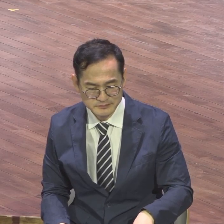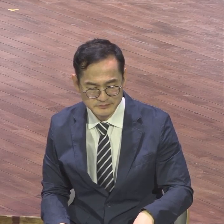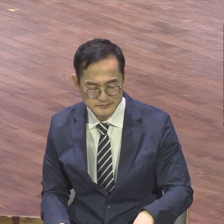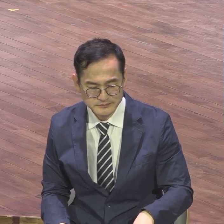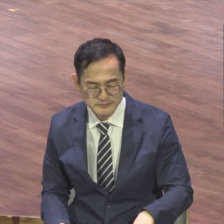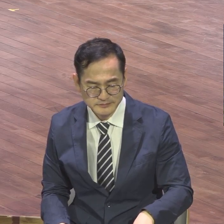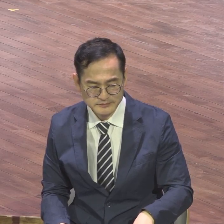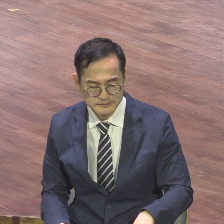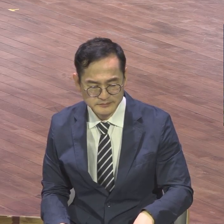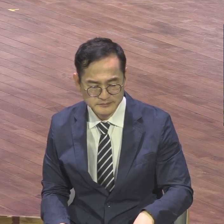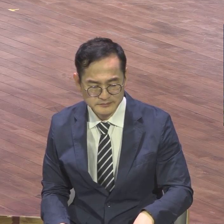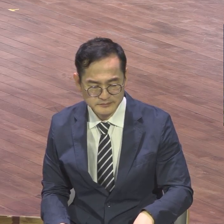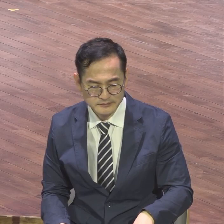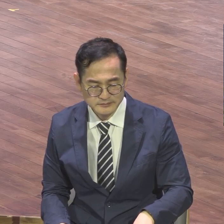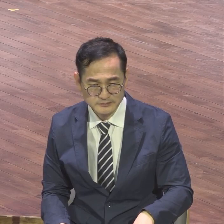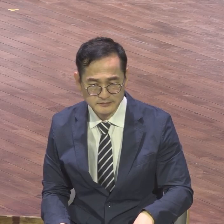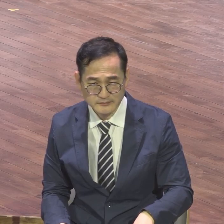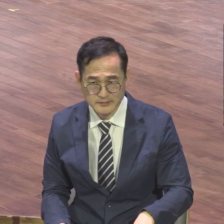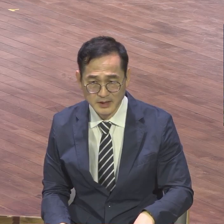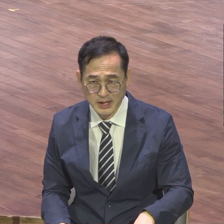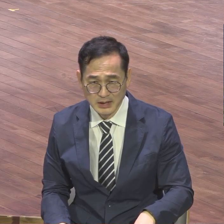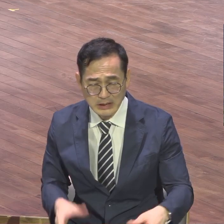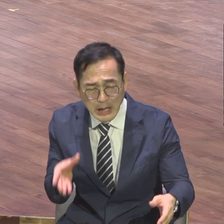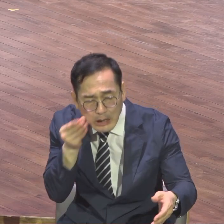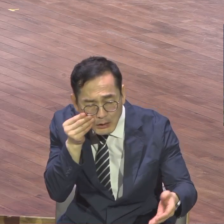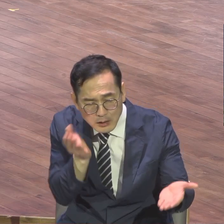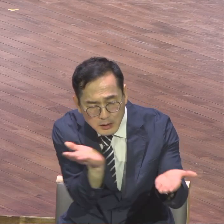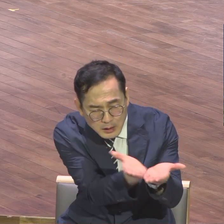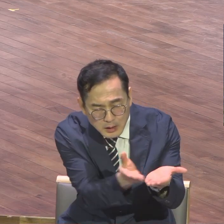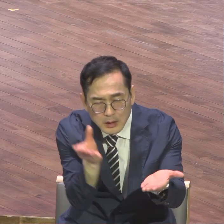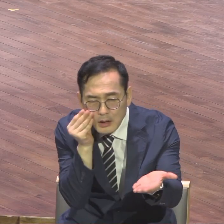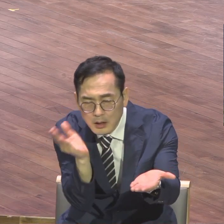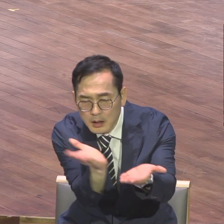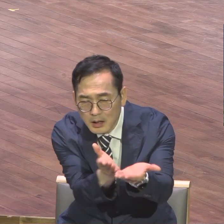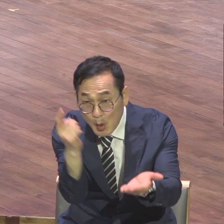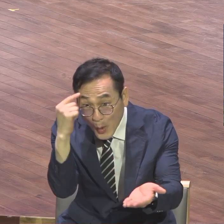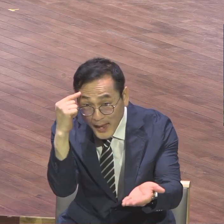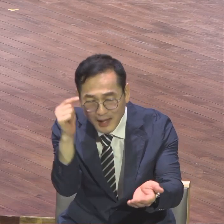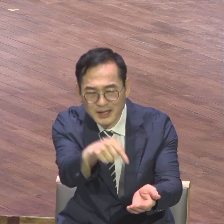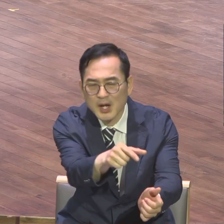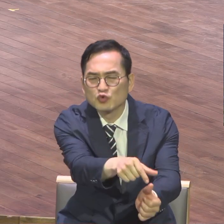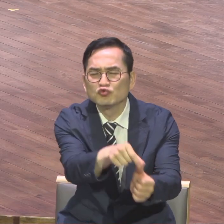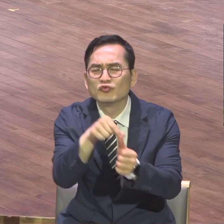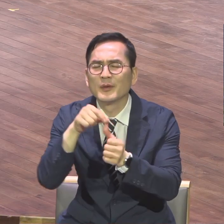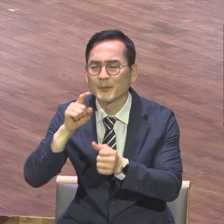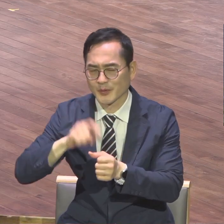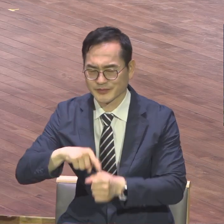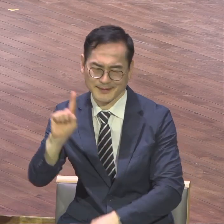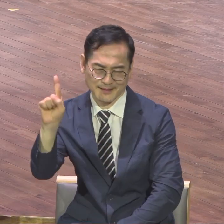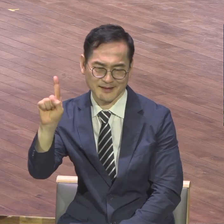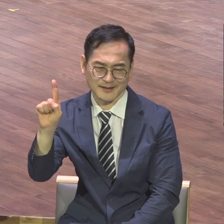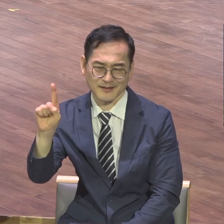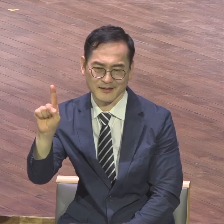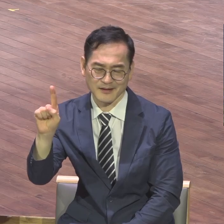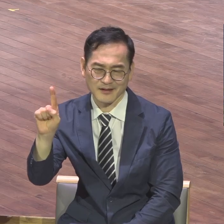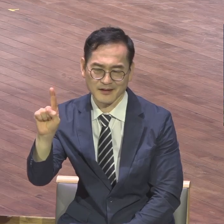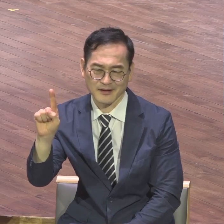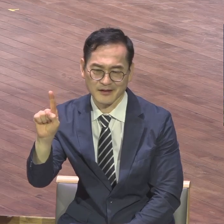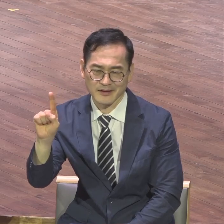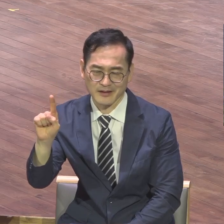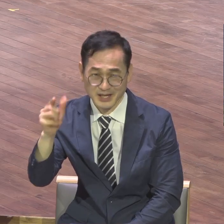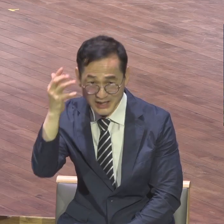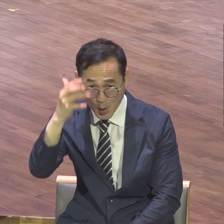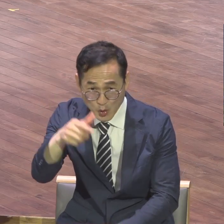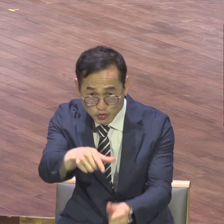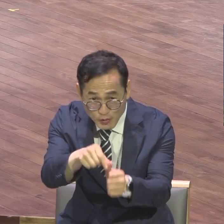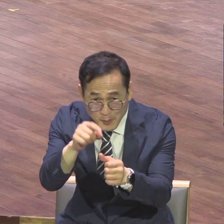없어요. 구원코자 함이라. 그 영혼을 구원하게 포커스가 거기 있습니다. 영혼을 구원해, 저